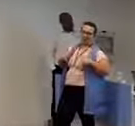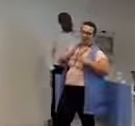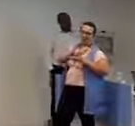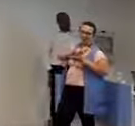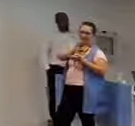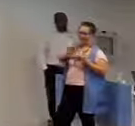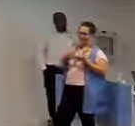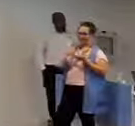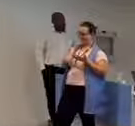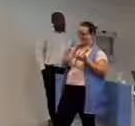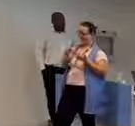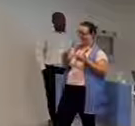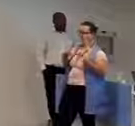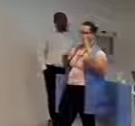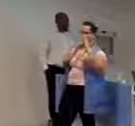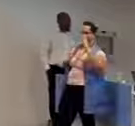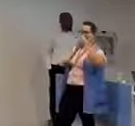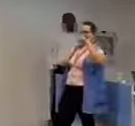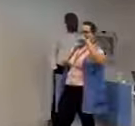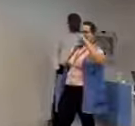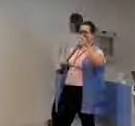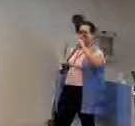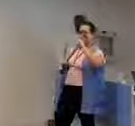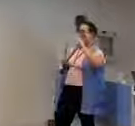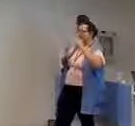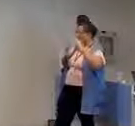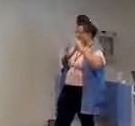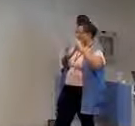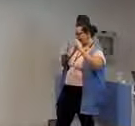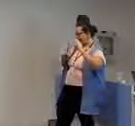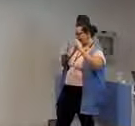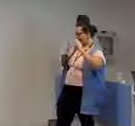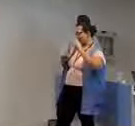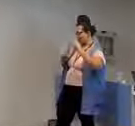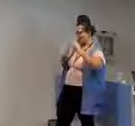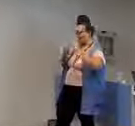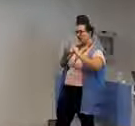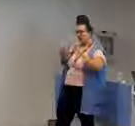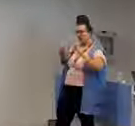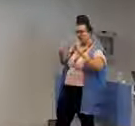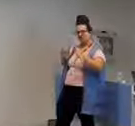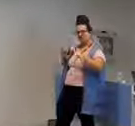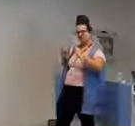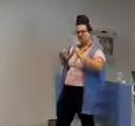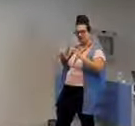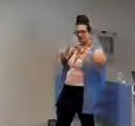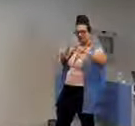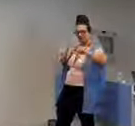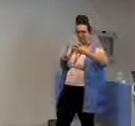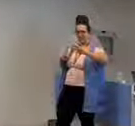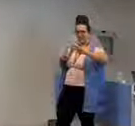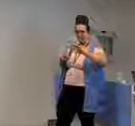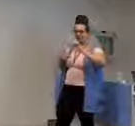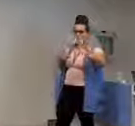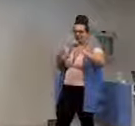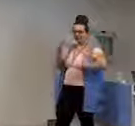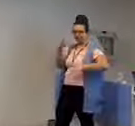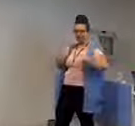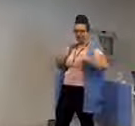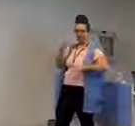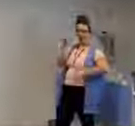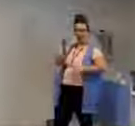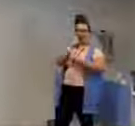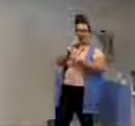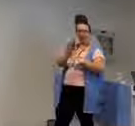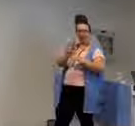a máquina CNC, como toda a carga e descarga dela e manipulação da peça tem que ser robotizada